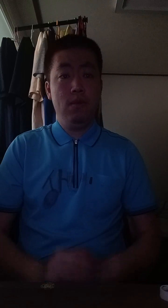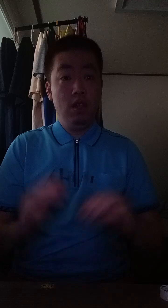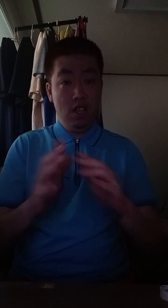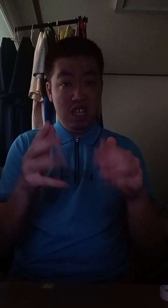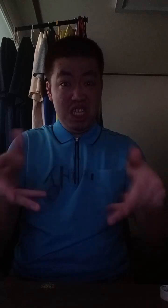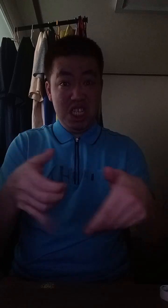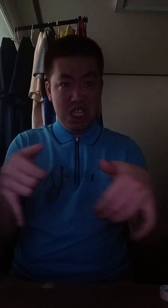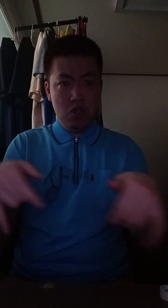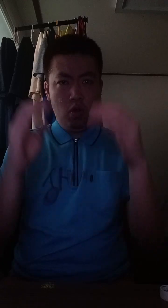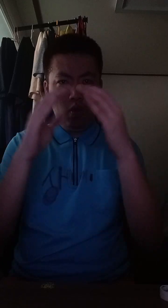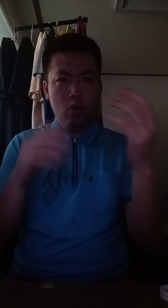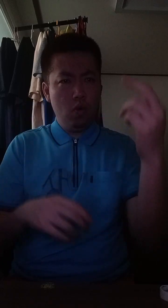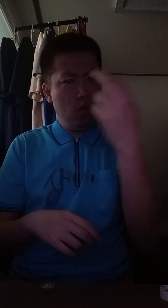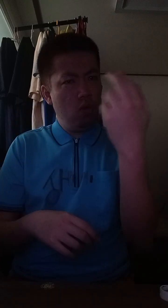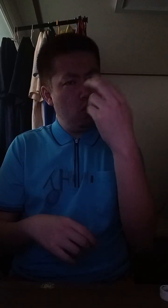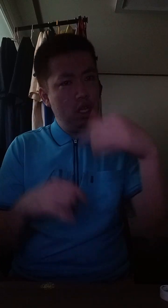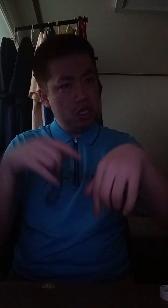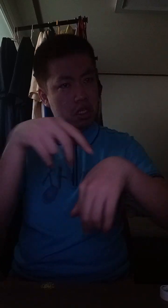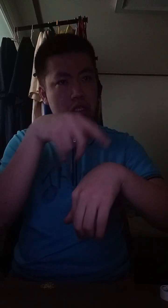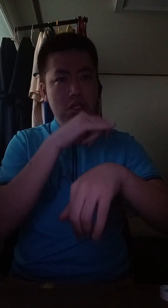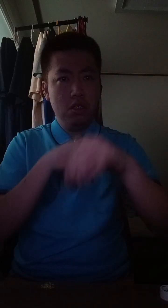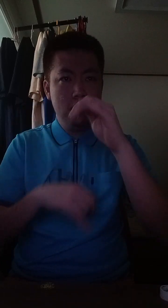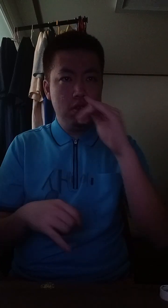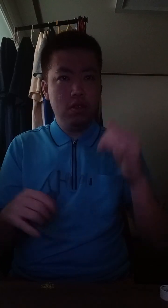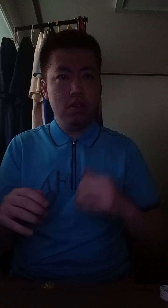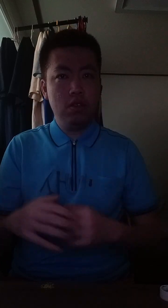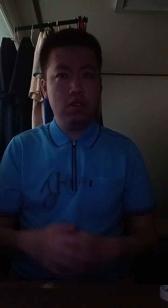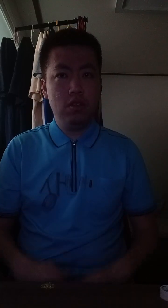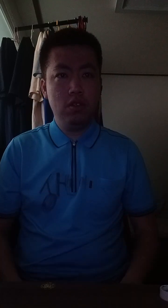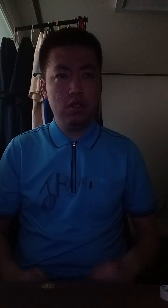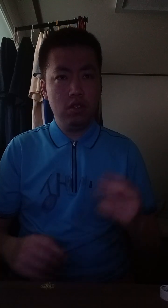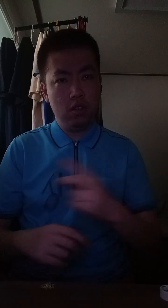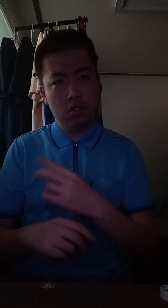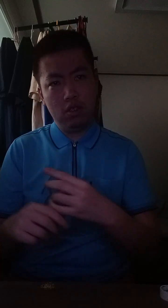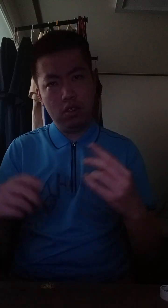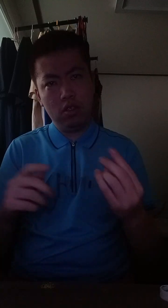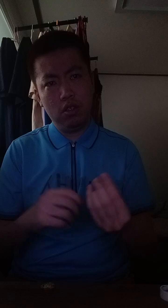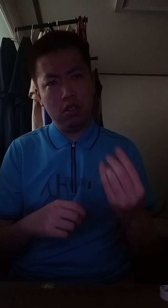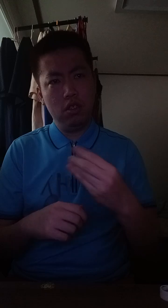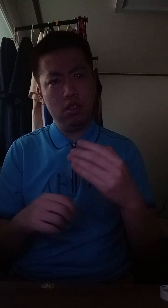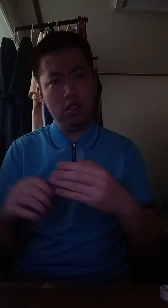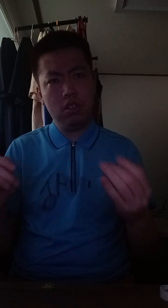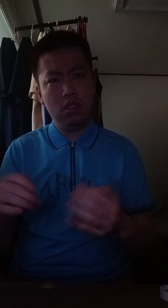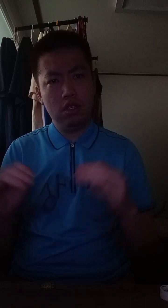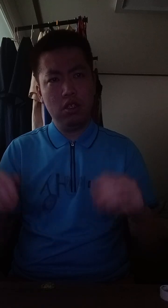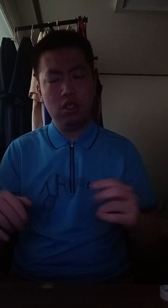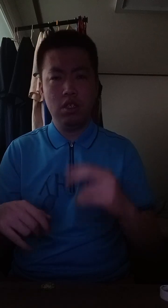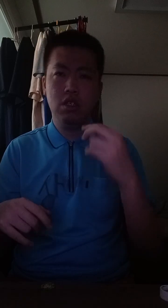승객들이 초조하게 열차를 기다리고 있습니다. 기다리던 일부는 승강장 의자에서 잠이